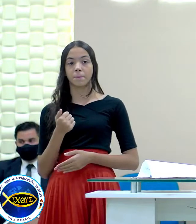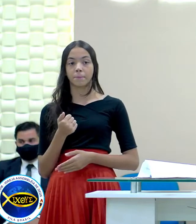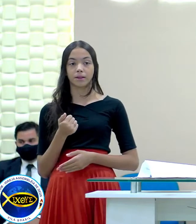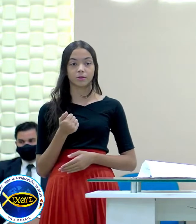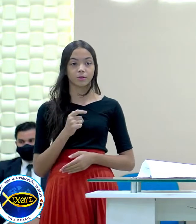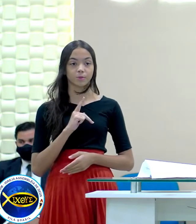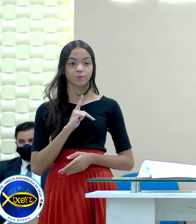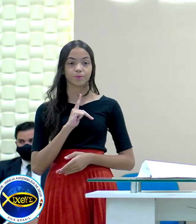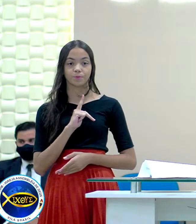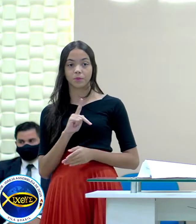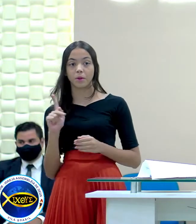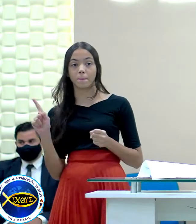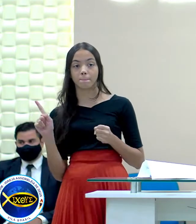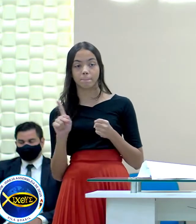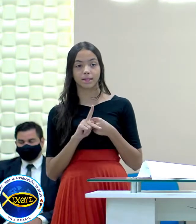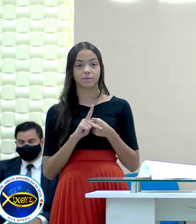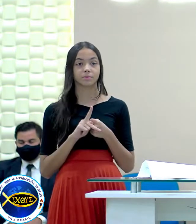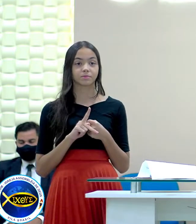do Senhor nos mostra